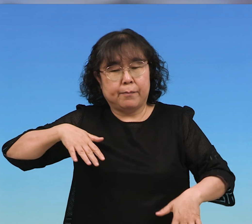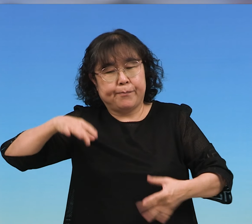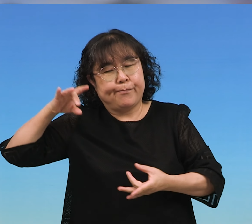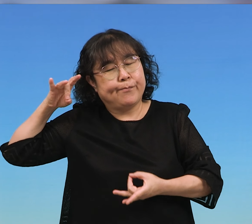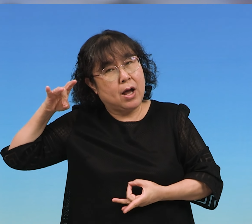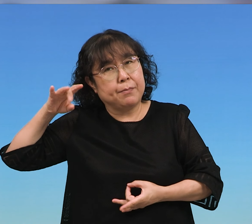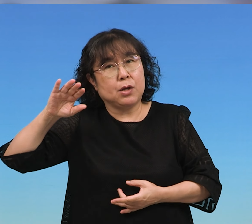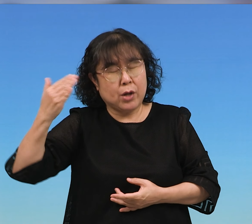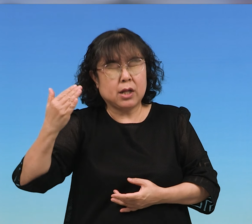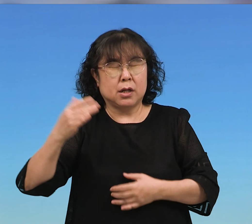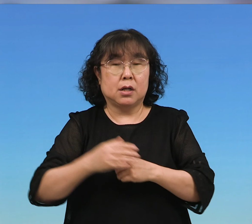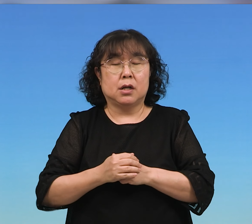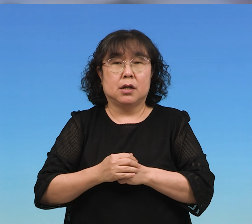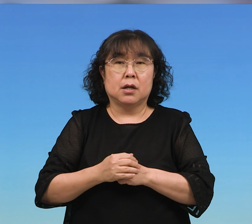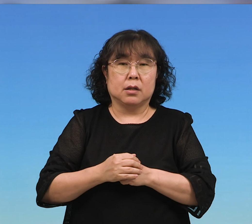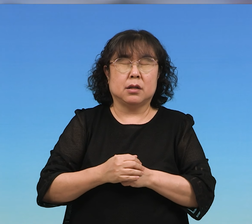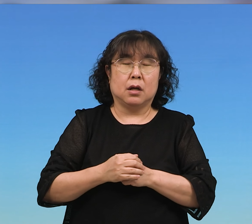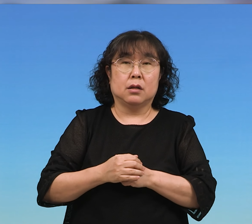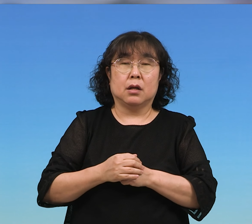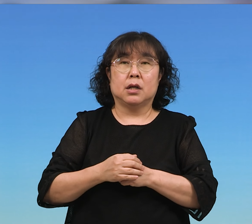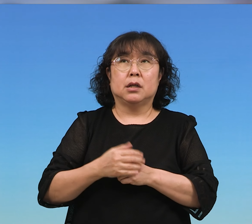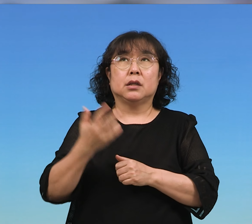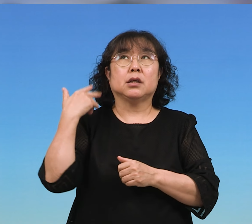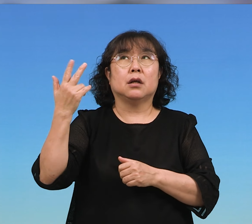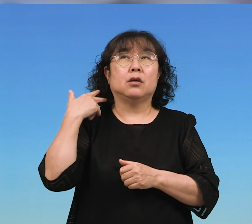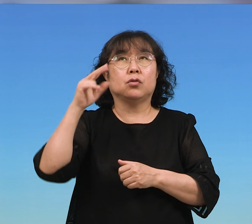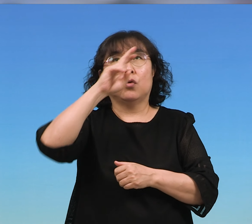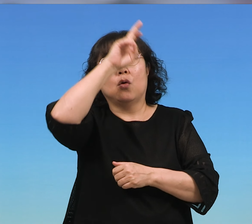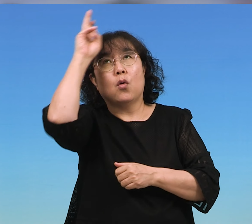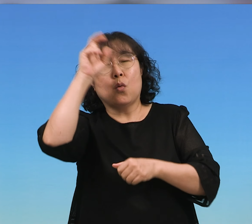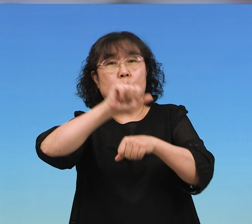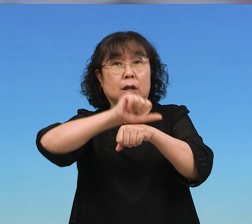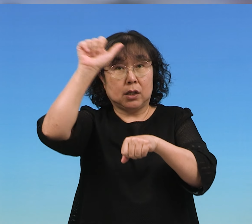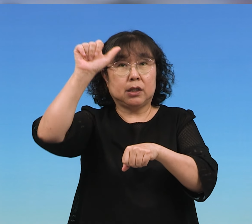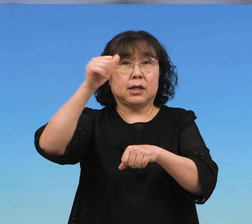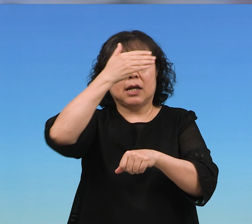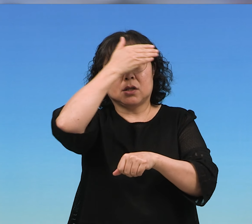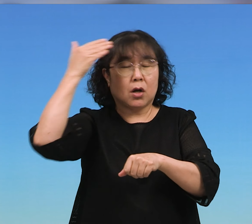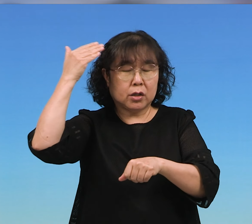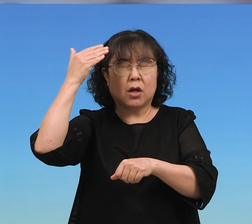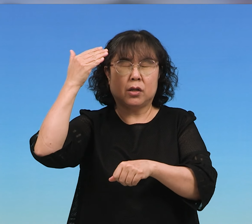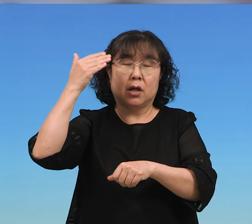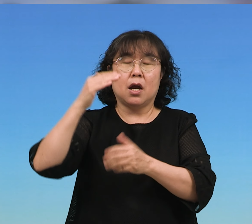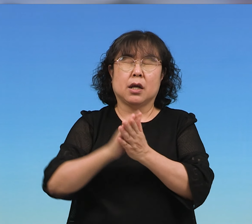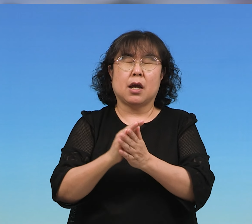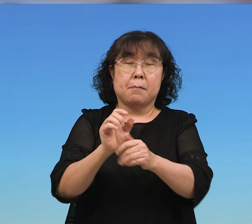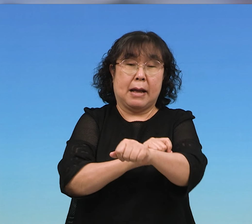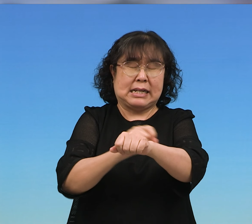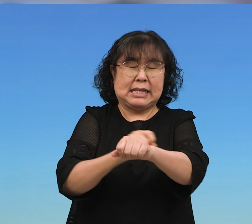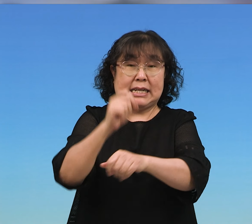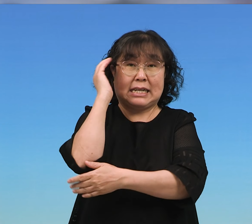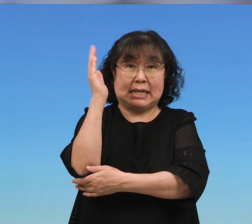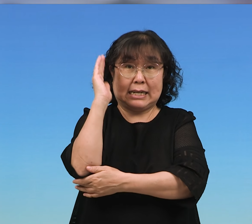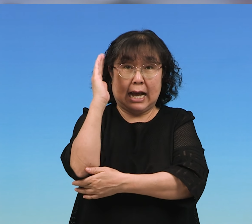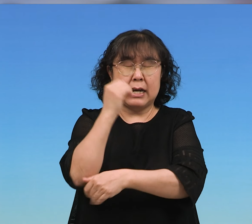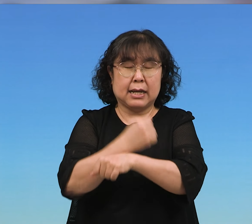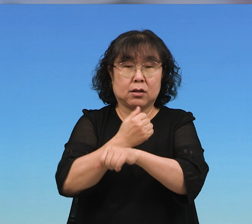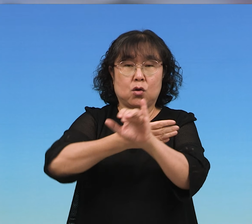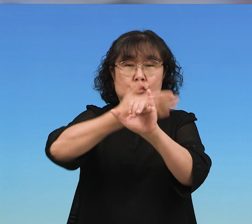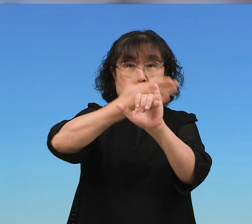박위 형제가 지난 주일 오후 5시에 우리 청년들을 대상으로 이제 특강을 했거든요.